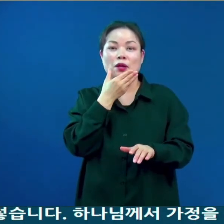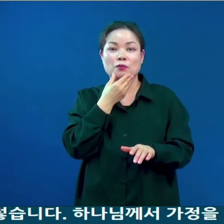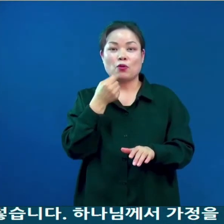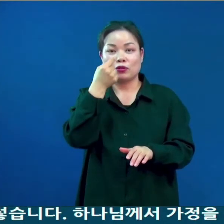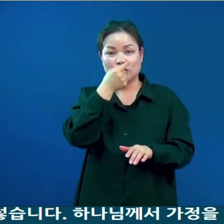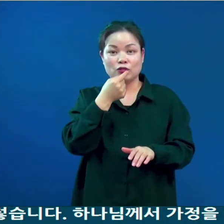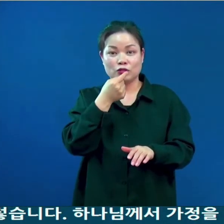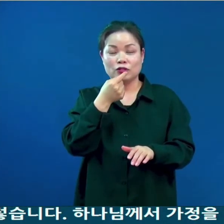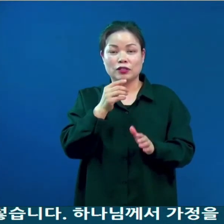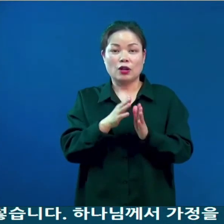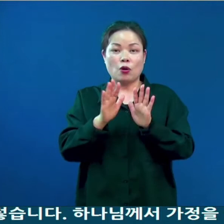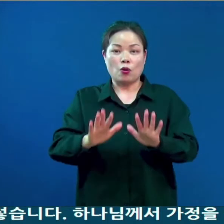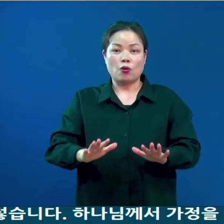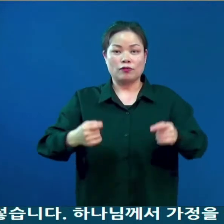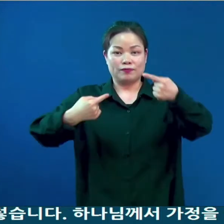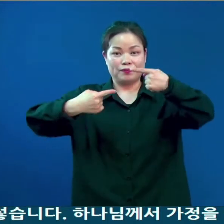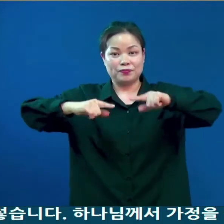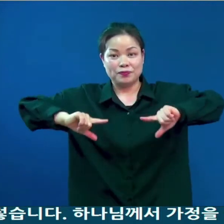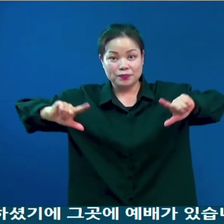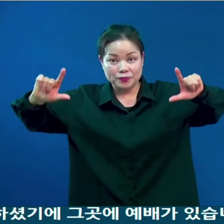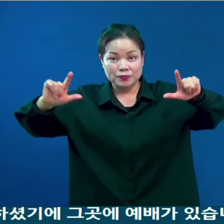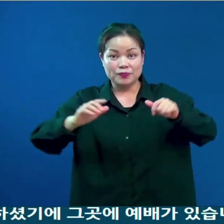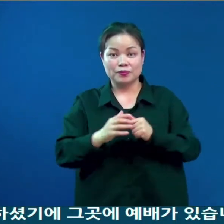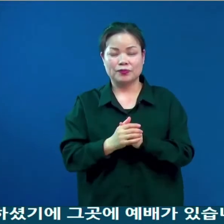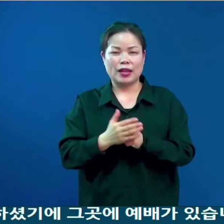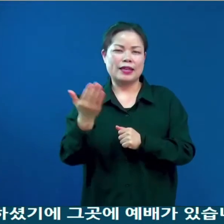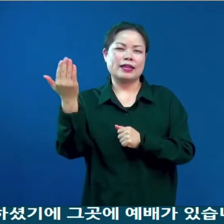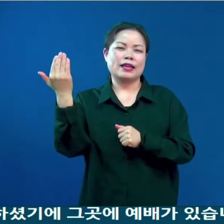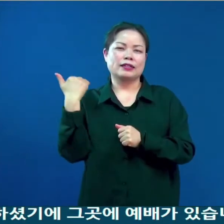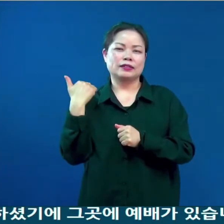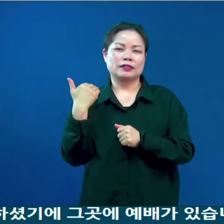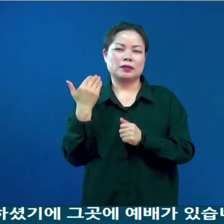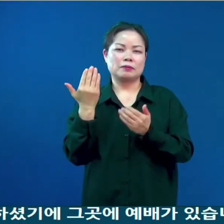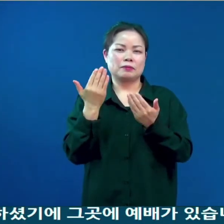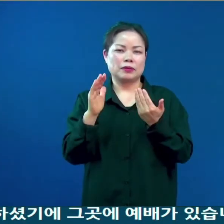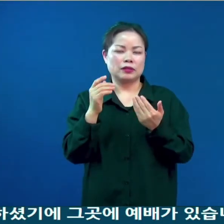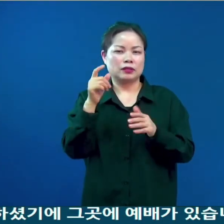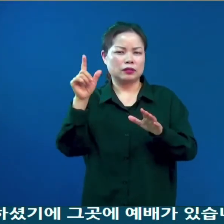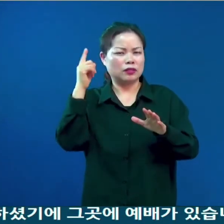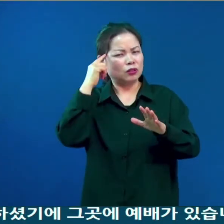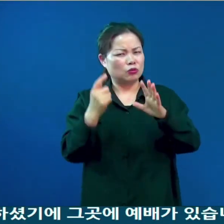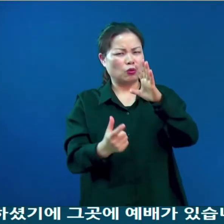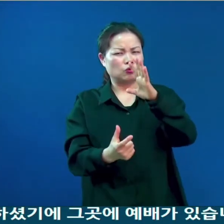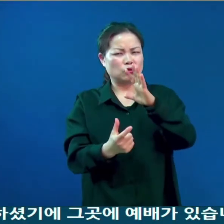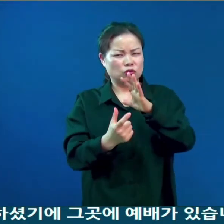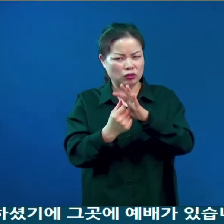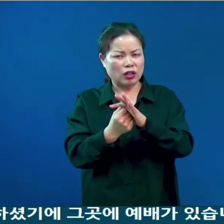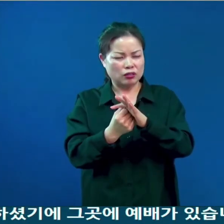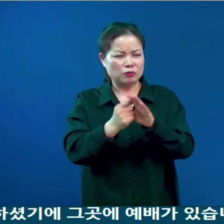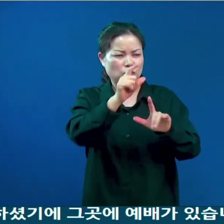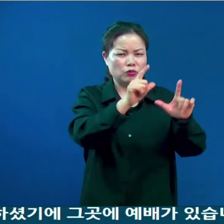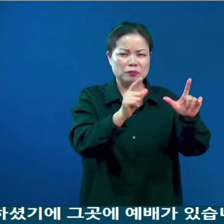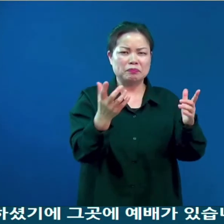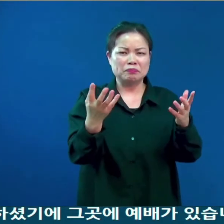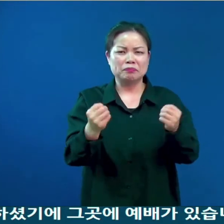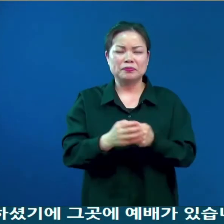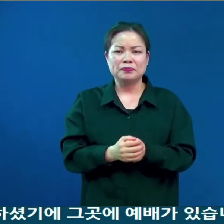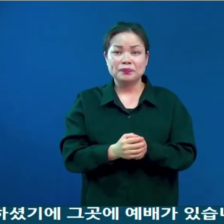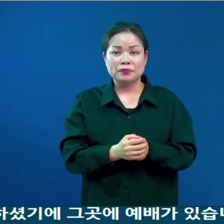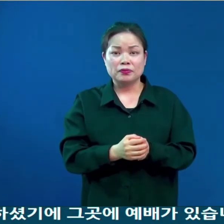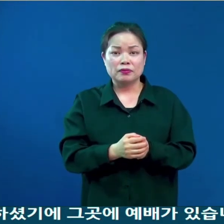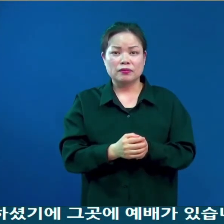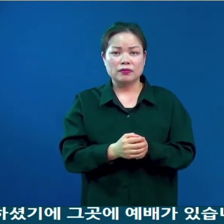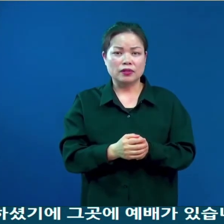줄 압니다. 올 설에는 참 예전에 맞지 않았던 독특한 풍경이 있죠. 예전 같았으면